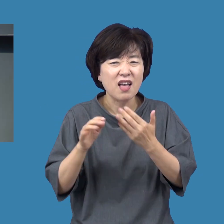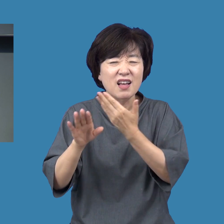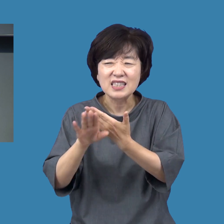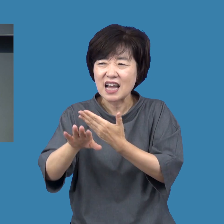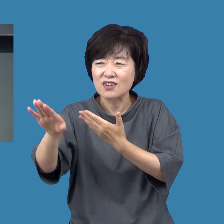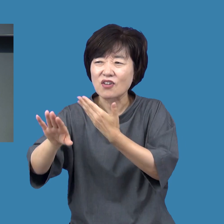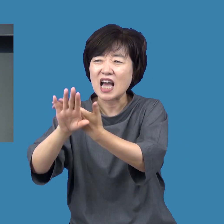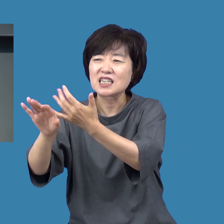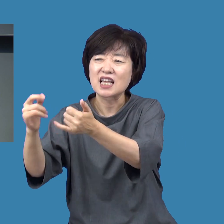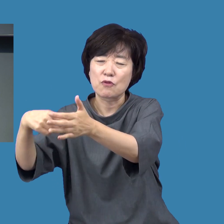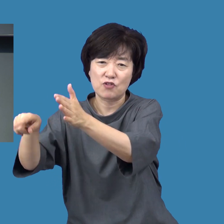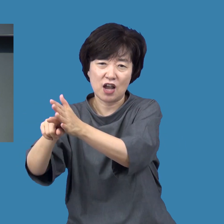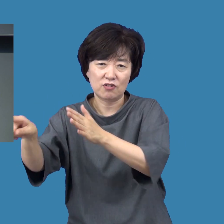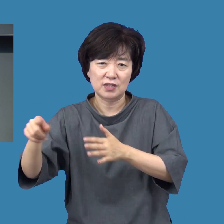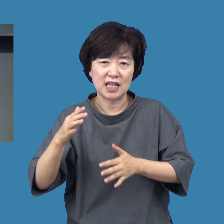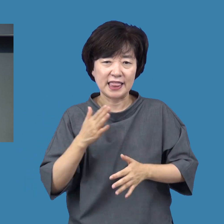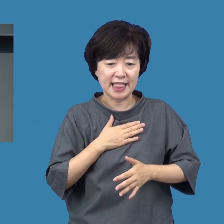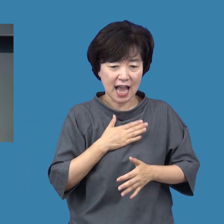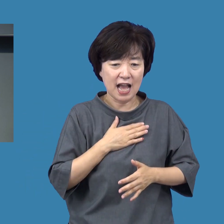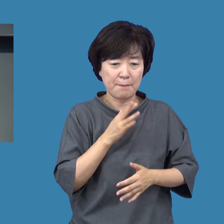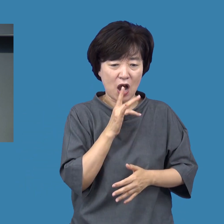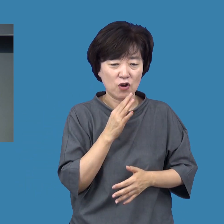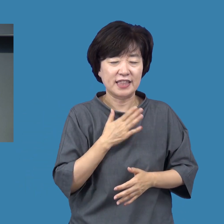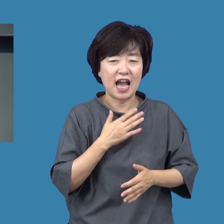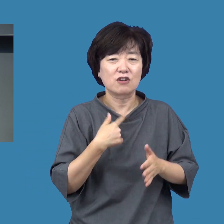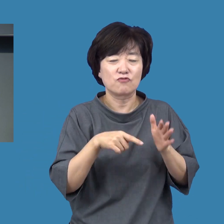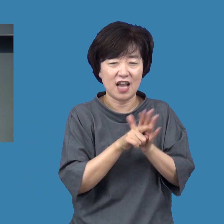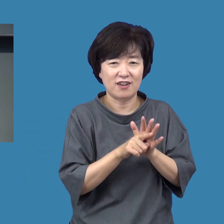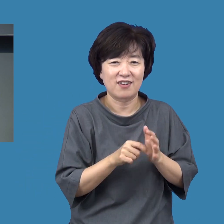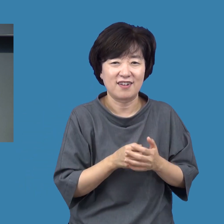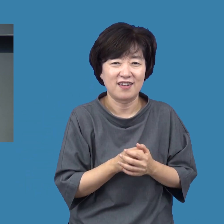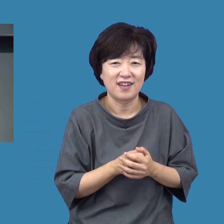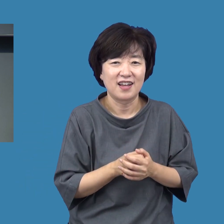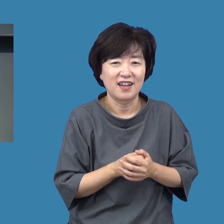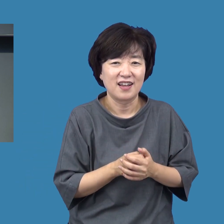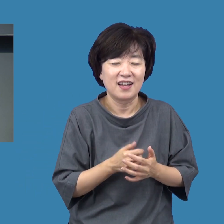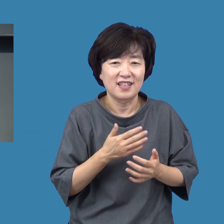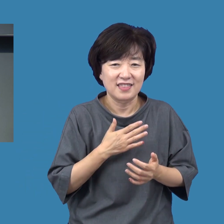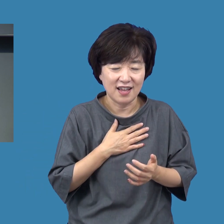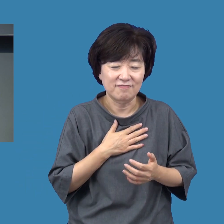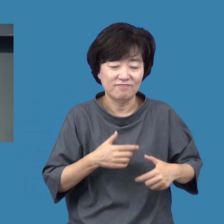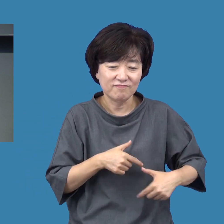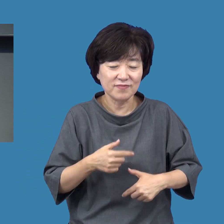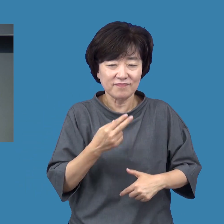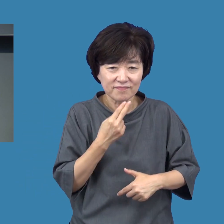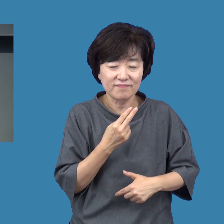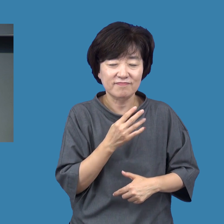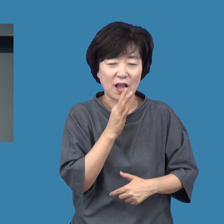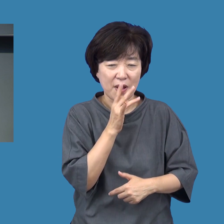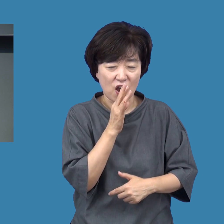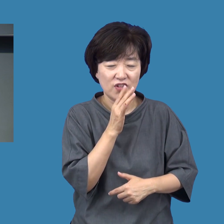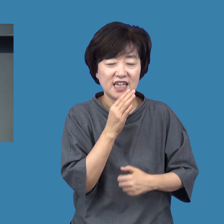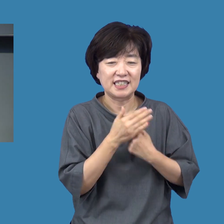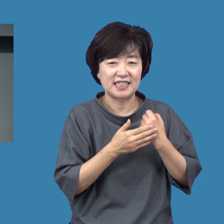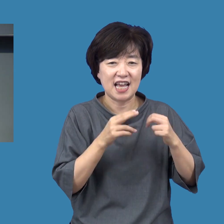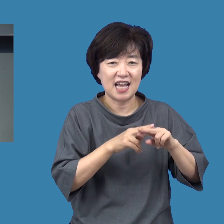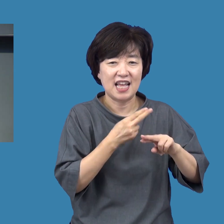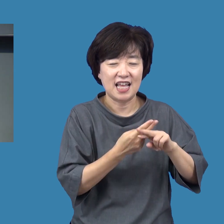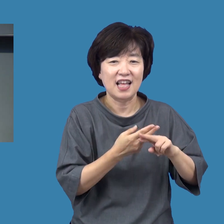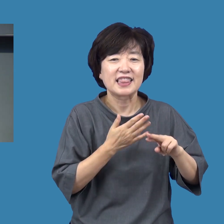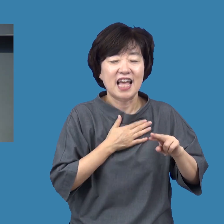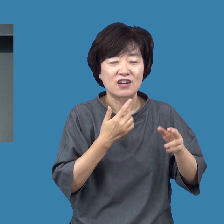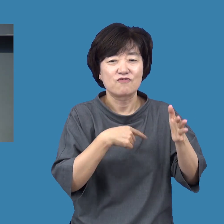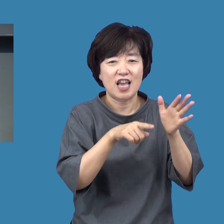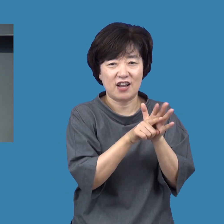위한 거지만 방언의 은사는 나를 위한 거라고. 그래서 나는 망설이지 않고 그냥 방언의 은사를 택한다고. 나를 위한